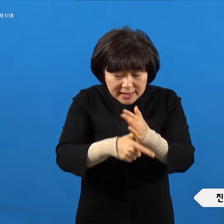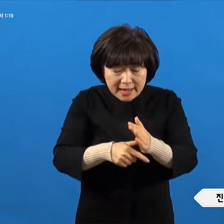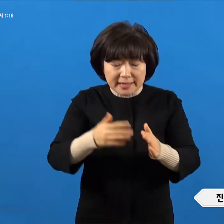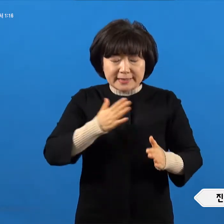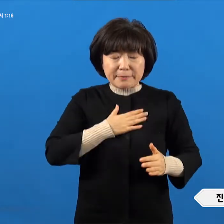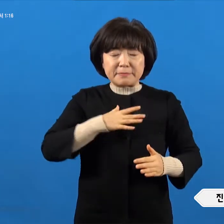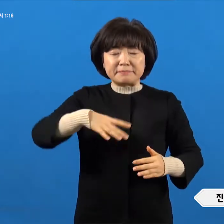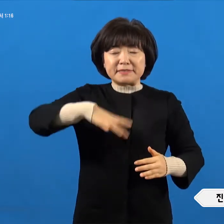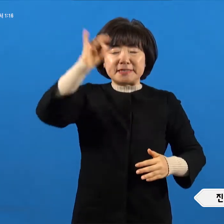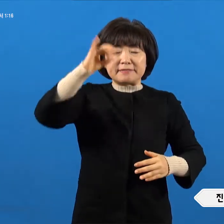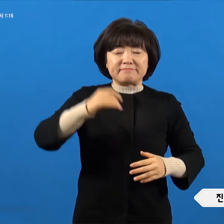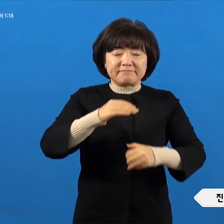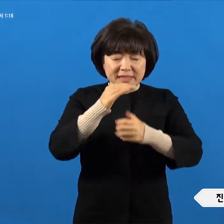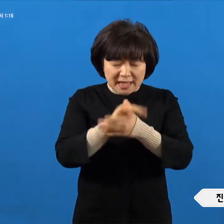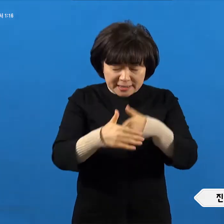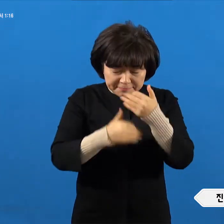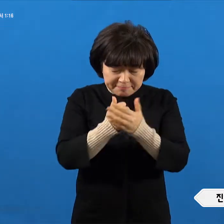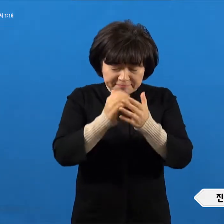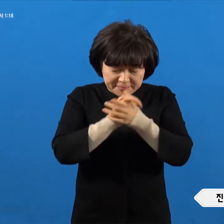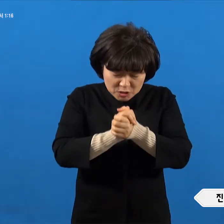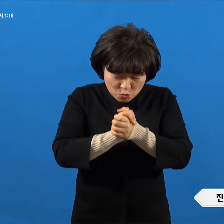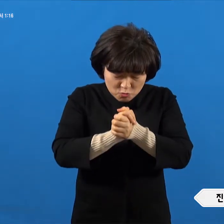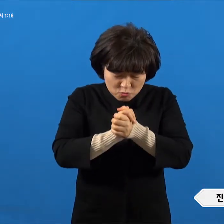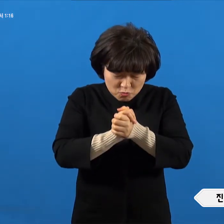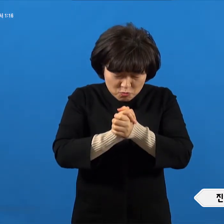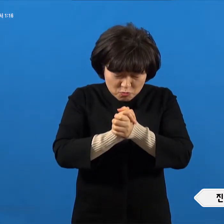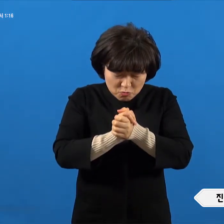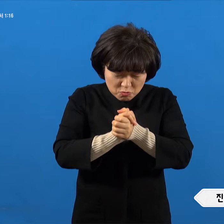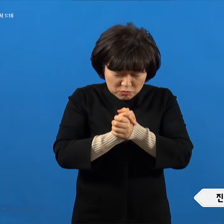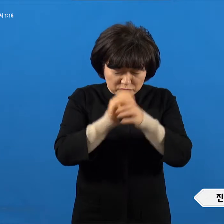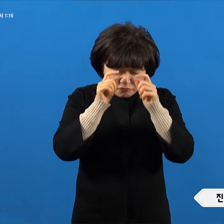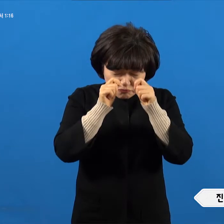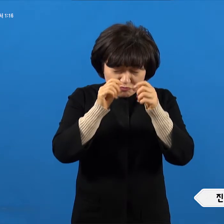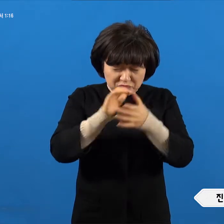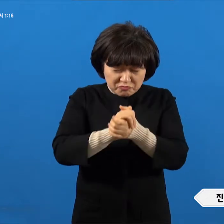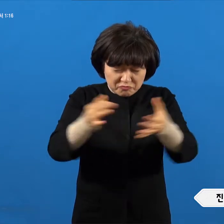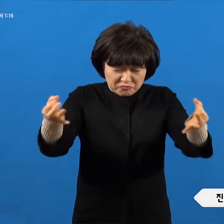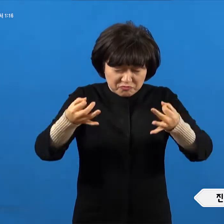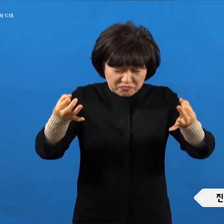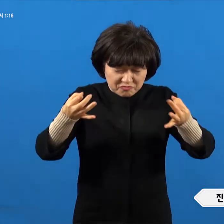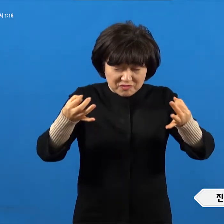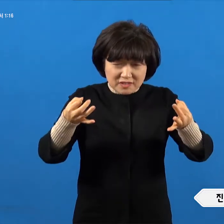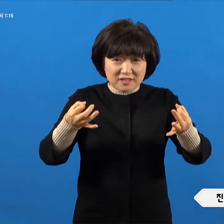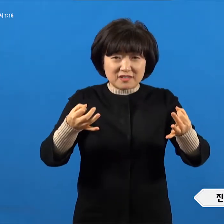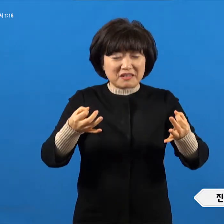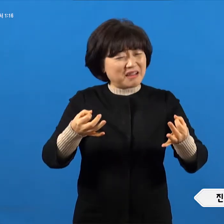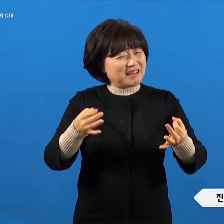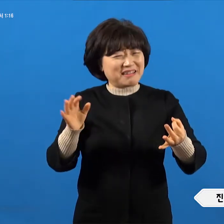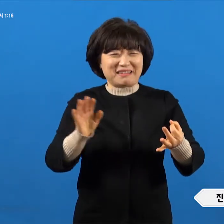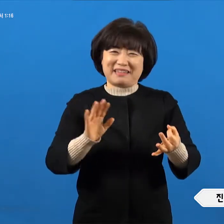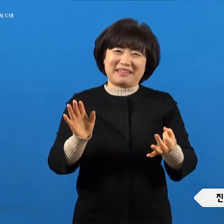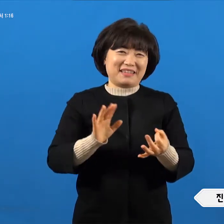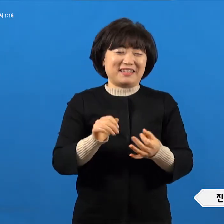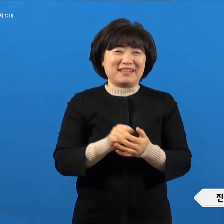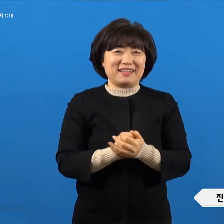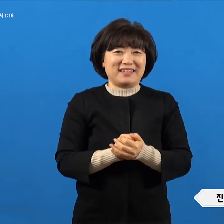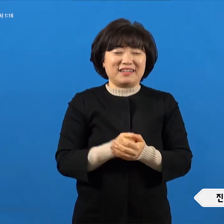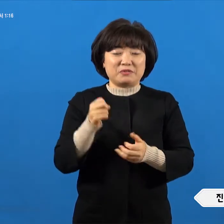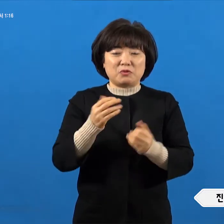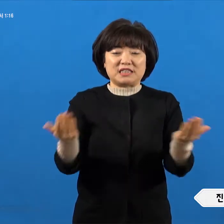그럴 필요가 있을까라는 생각을 하고 있지는 않으십니까? 직장에서 성경책을 갖다 놓고 볼 수